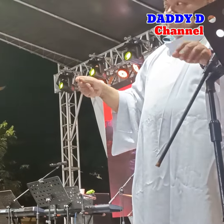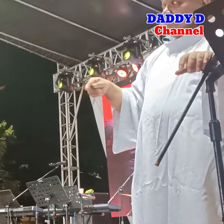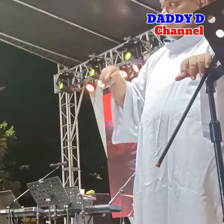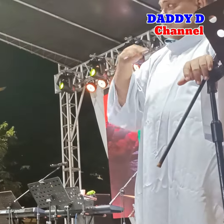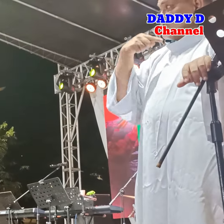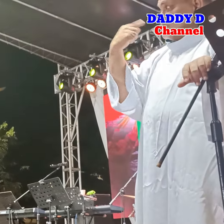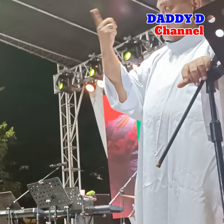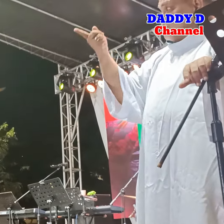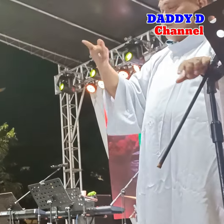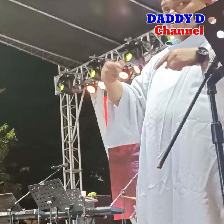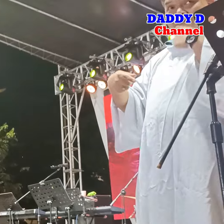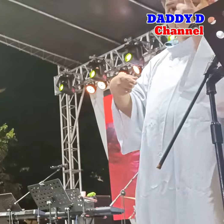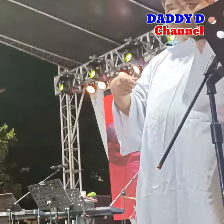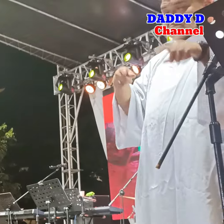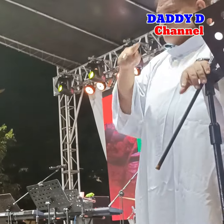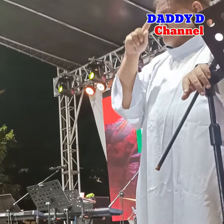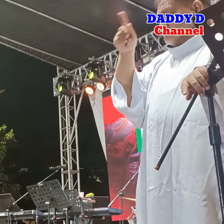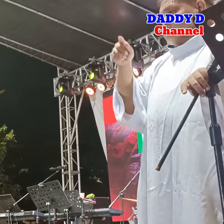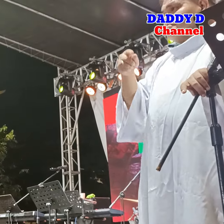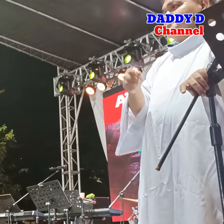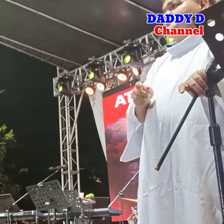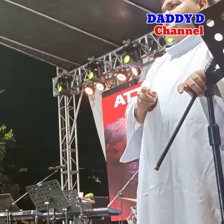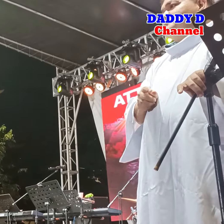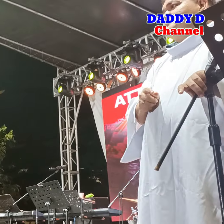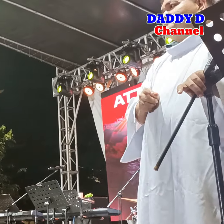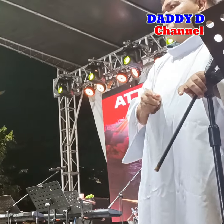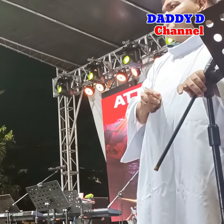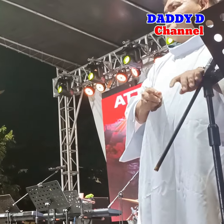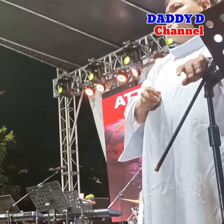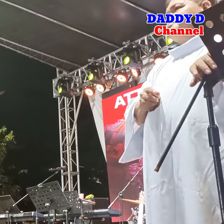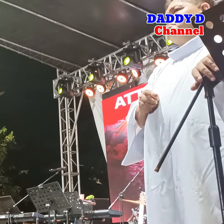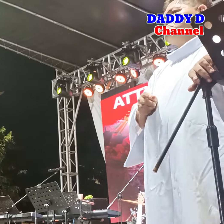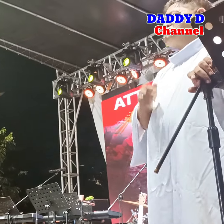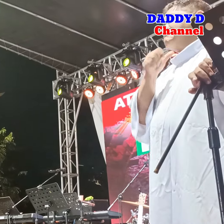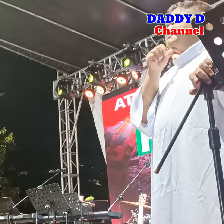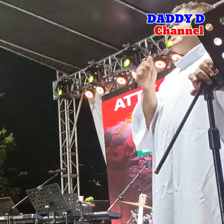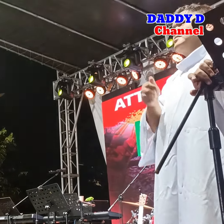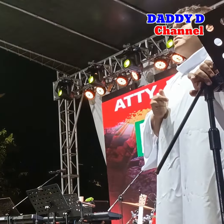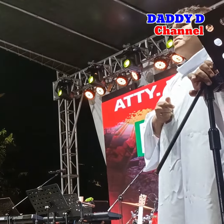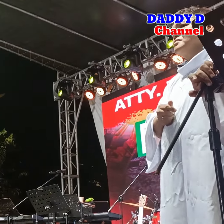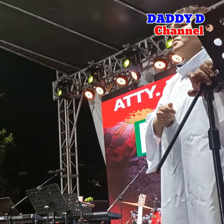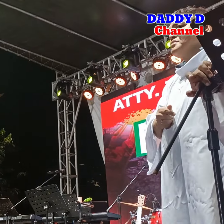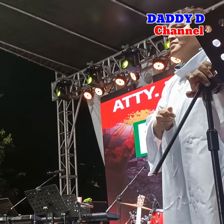Sinagot ba niya? O muli, ayan na naman, di na naman niya tayo kinausap.